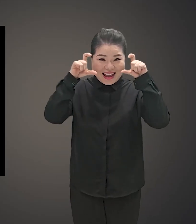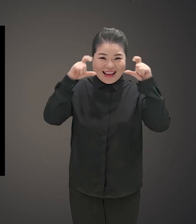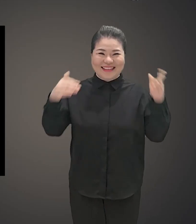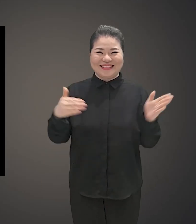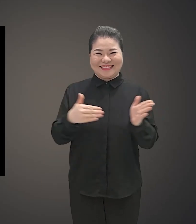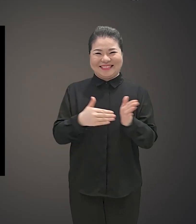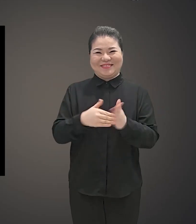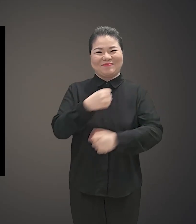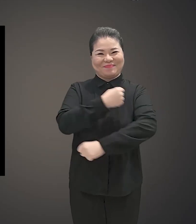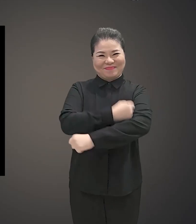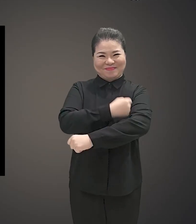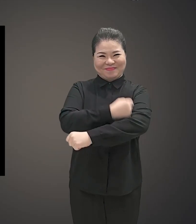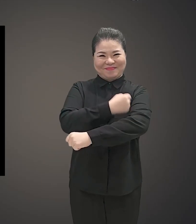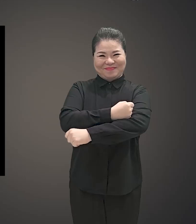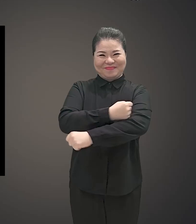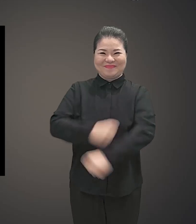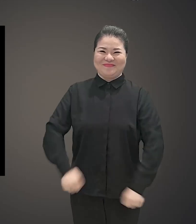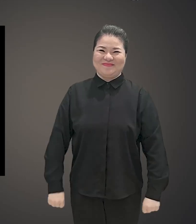됐습니다 수고하셨습니다